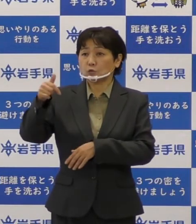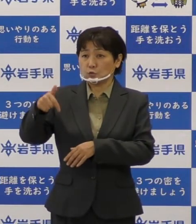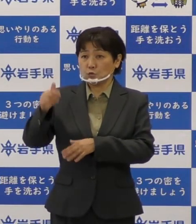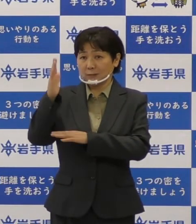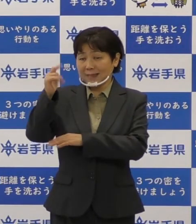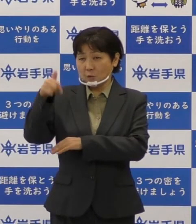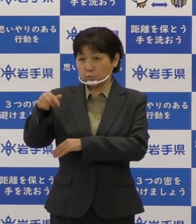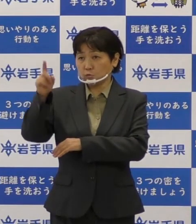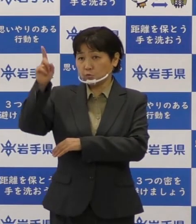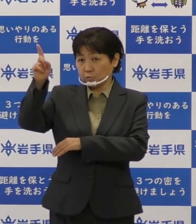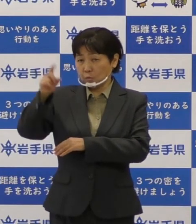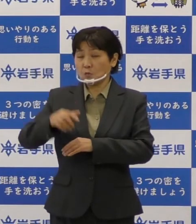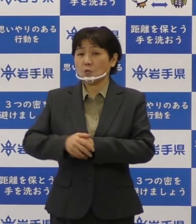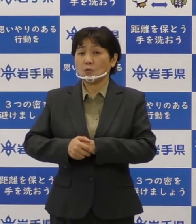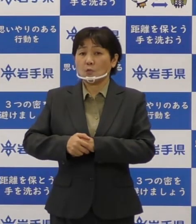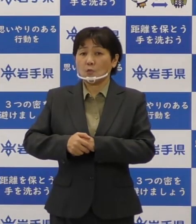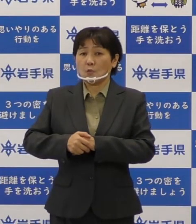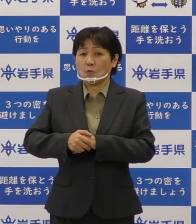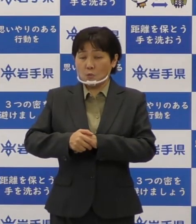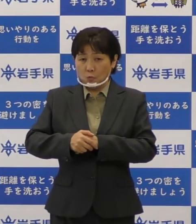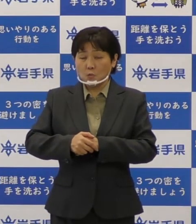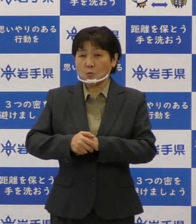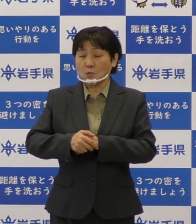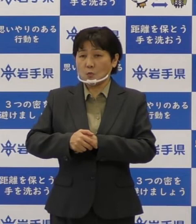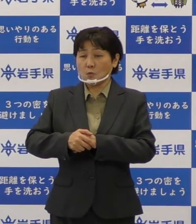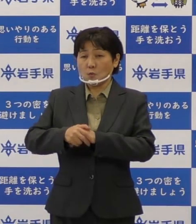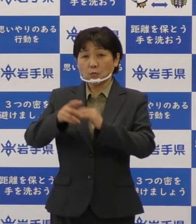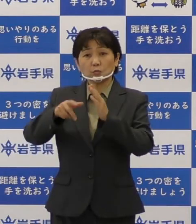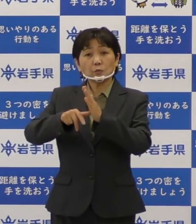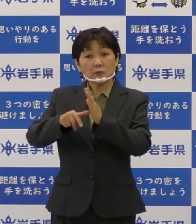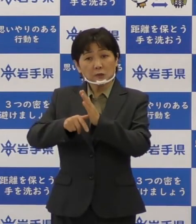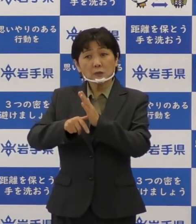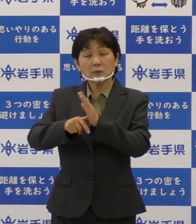会食を4人以下でってテレビで言ってるんですけど、